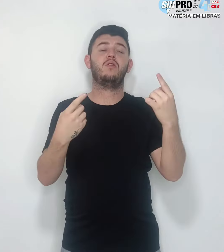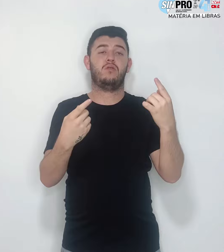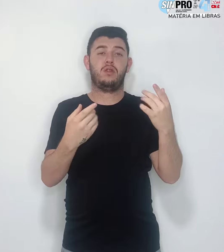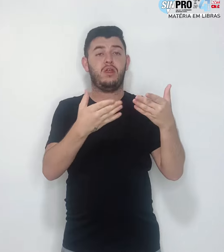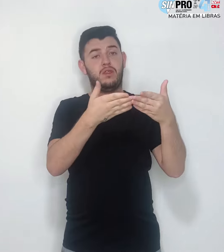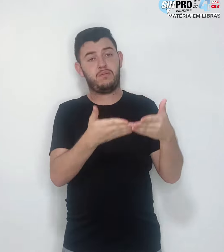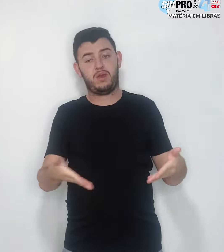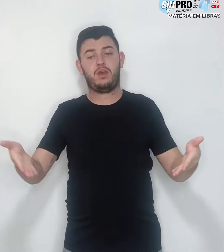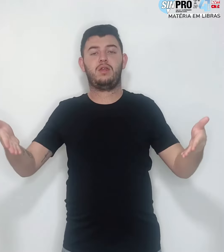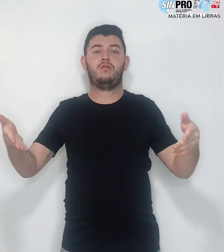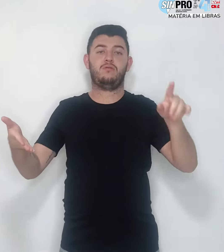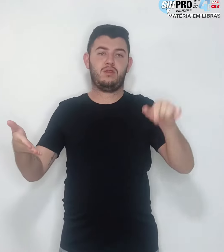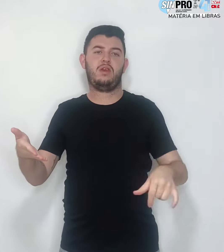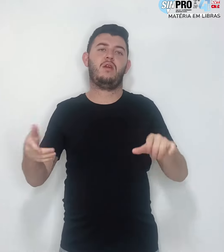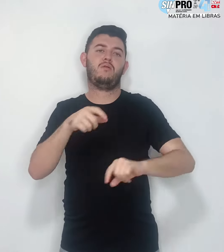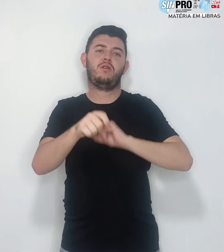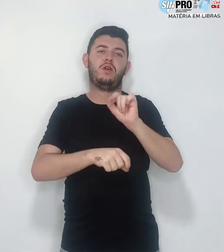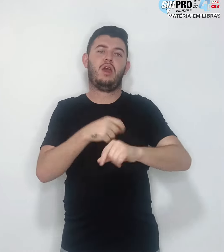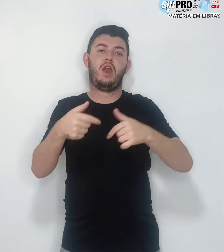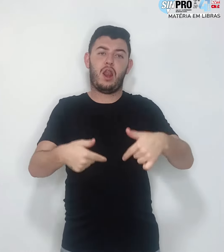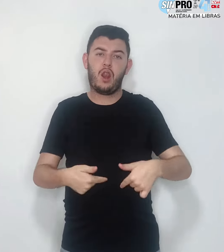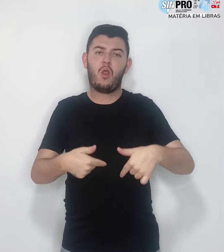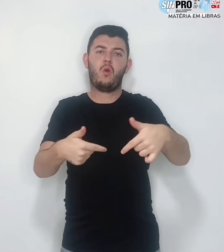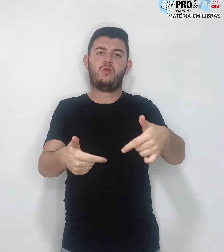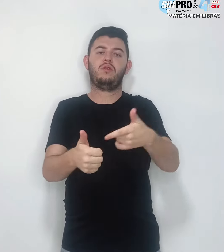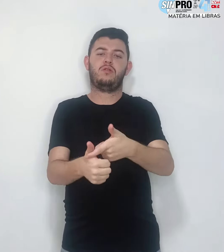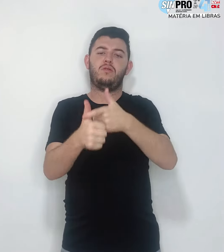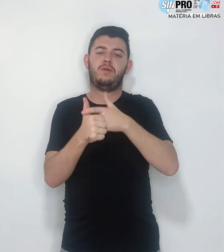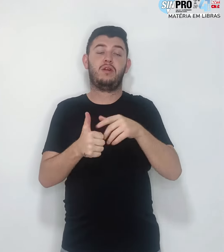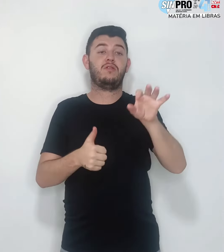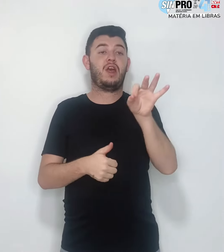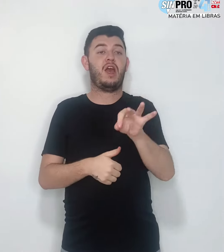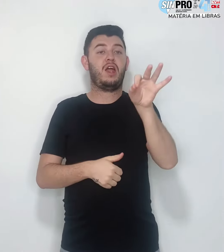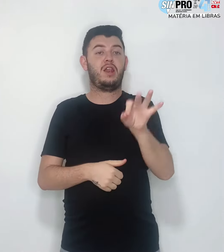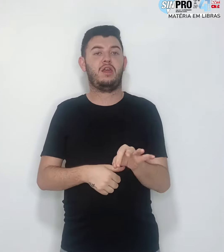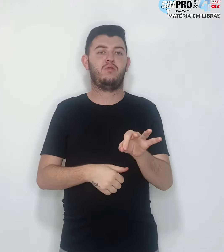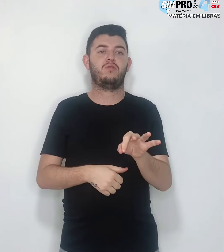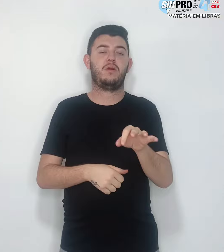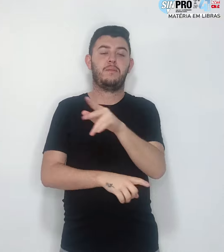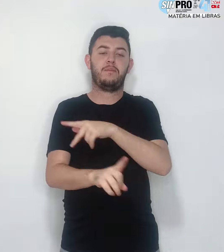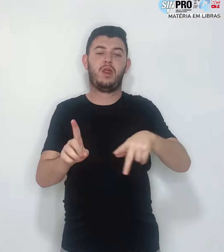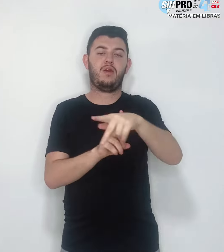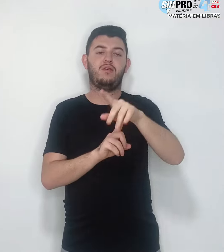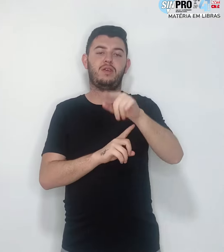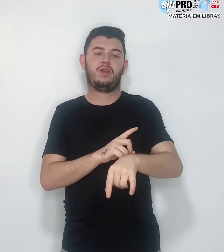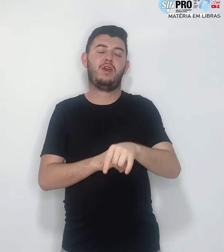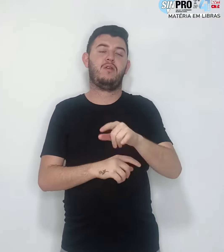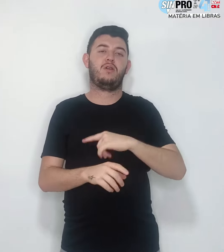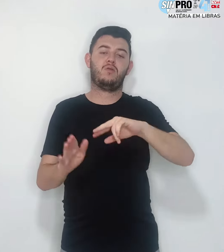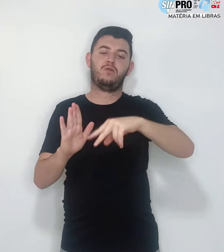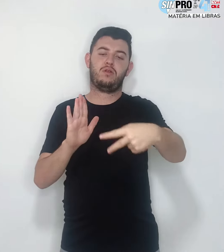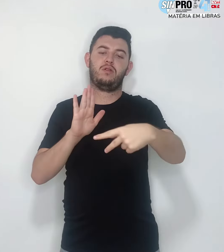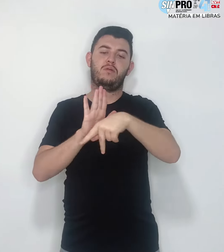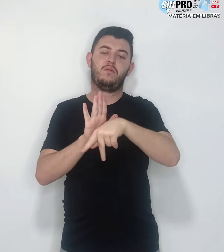período. A luta pela suspensão do aumento da alíquota previdenciária, fruto da reforma da